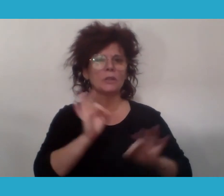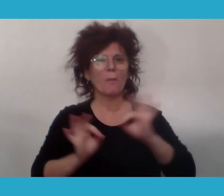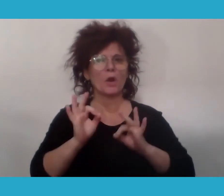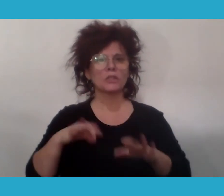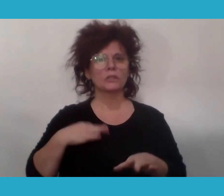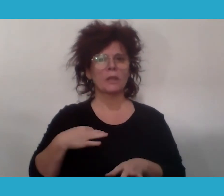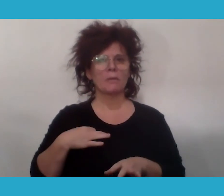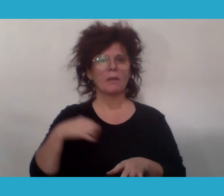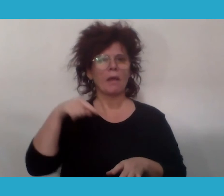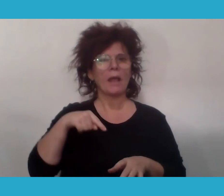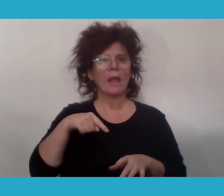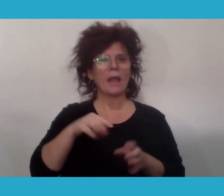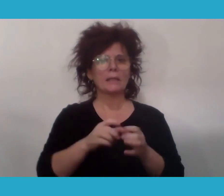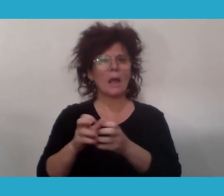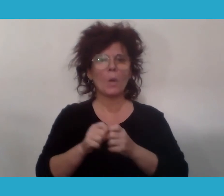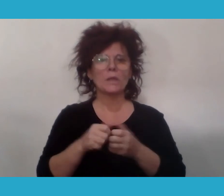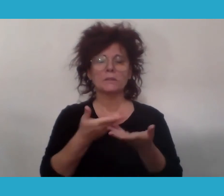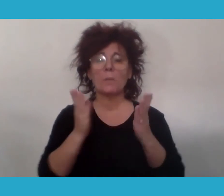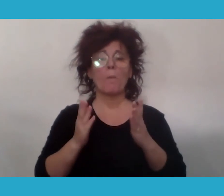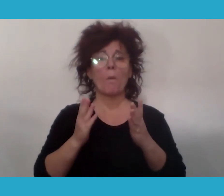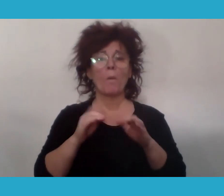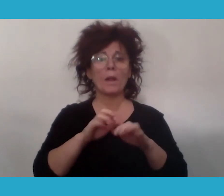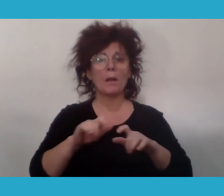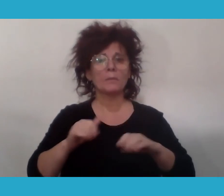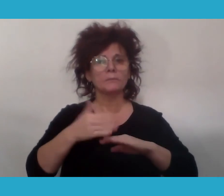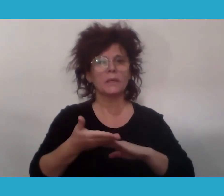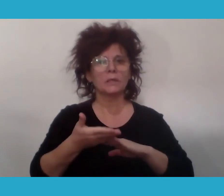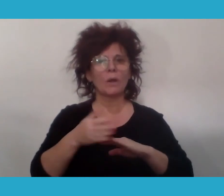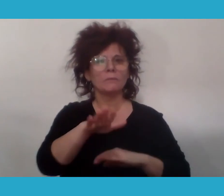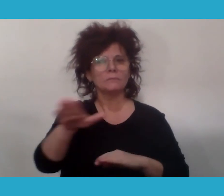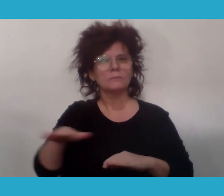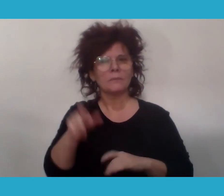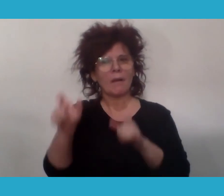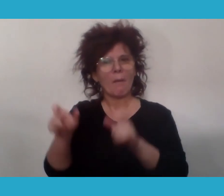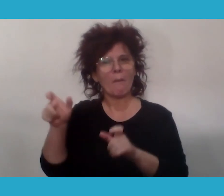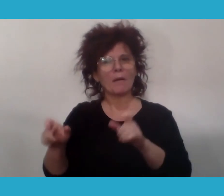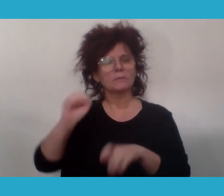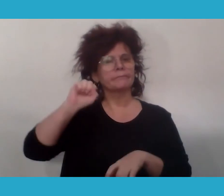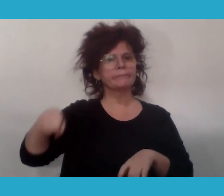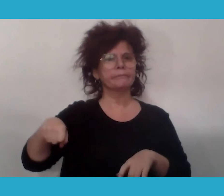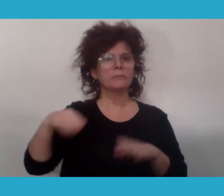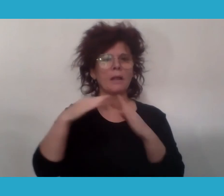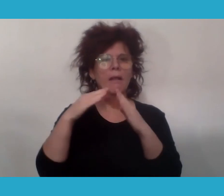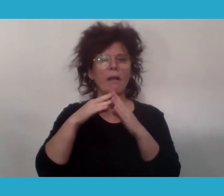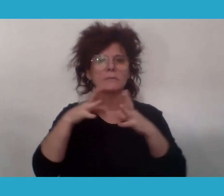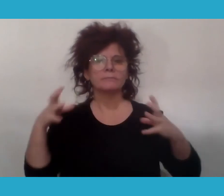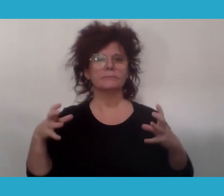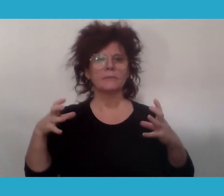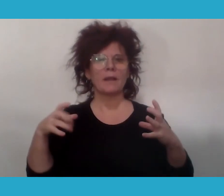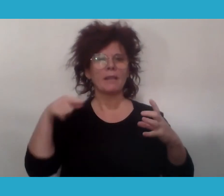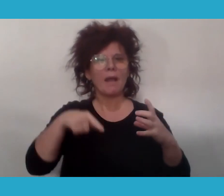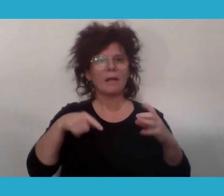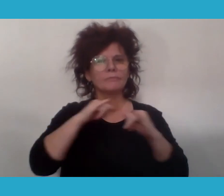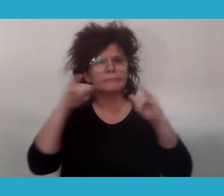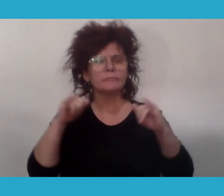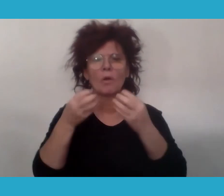esta audiencia pública virtual dando las espaldas a las comunidades locales. En Casa Grande se